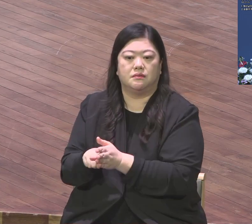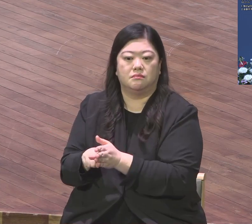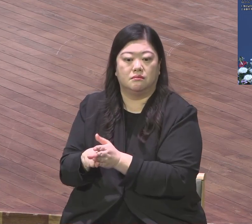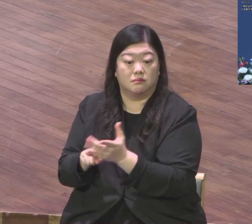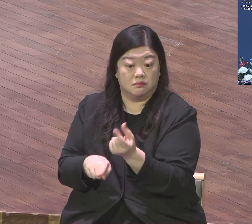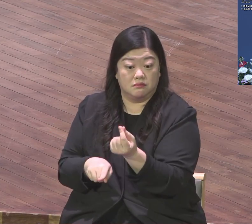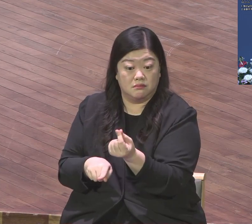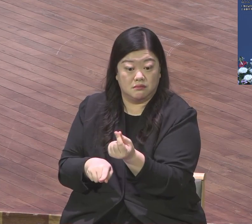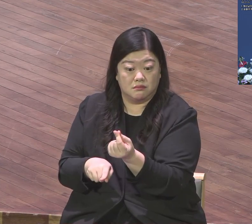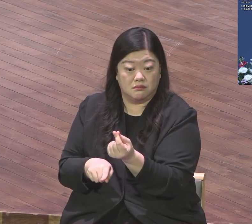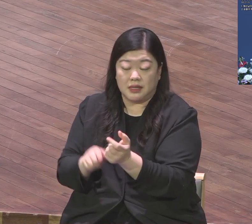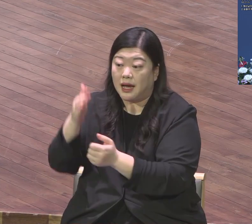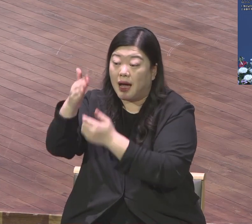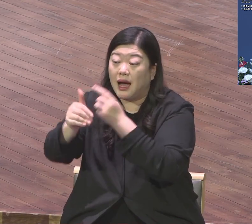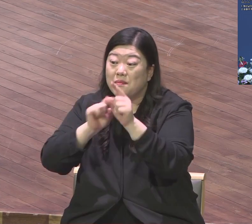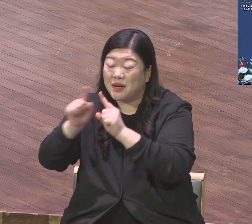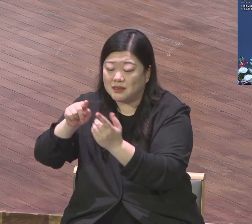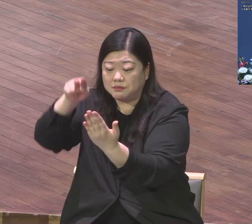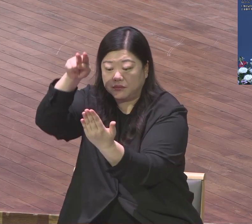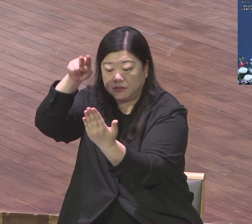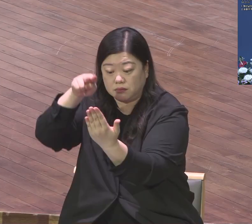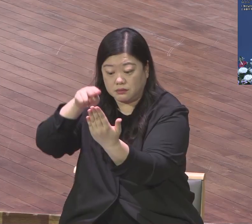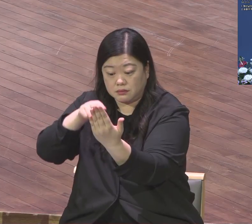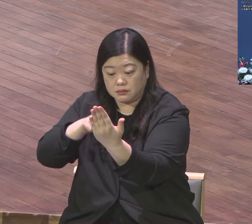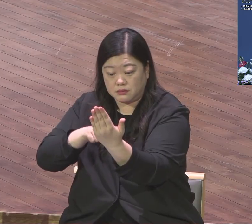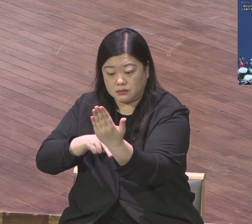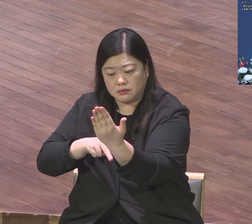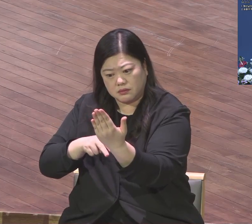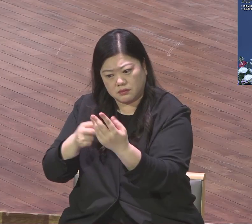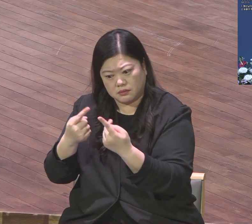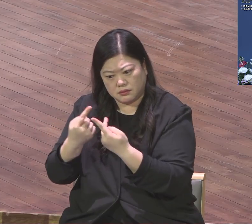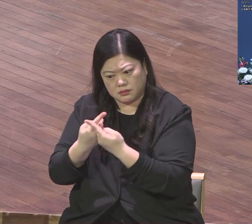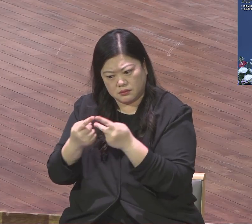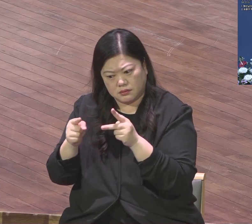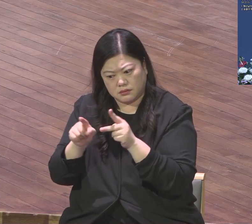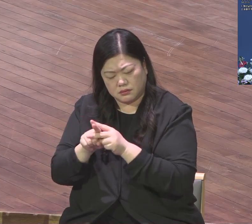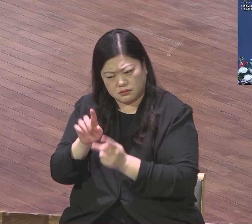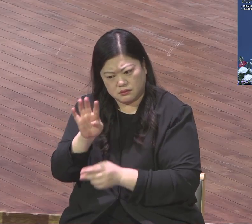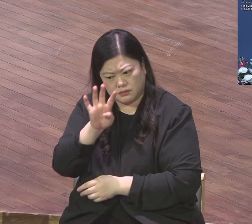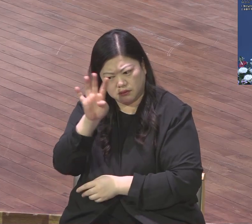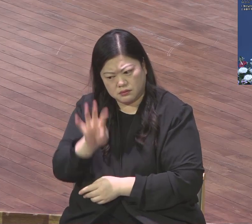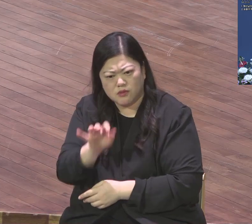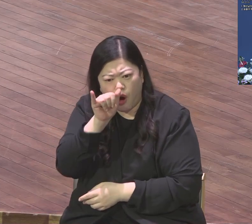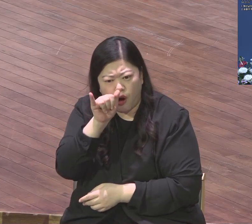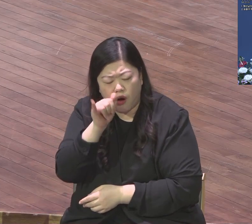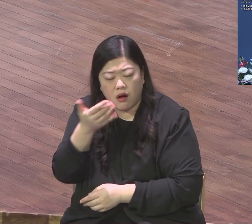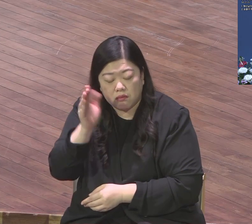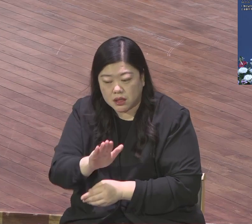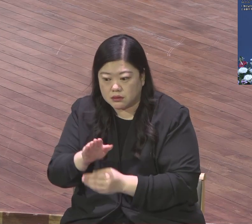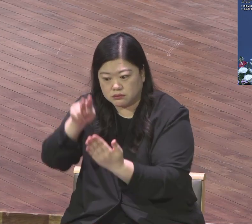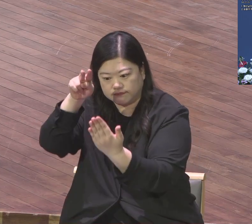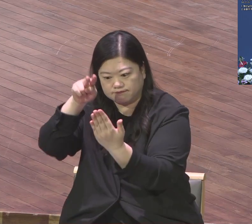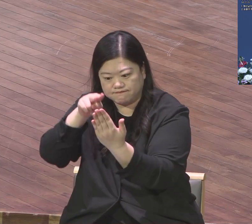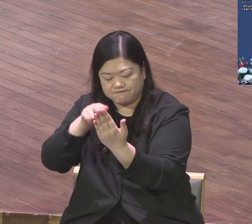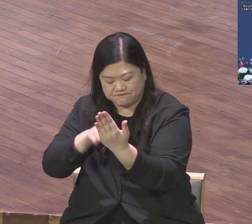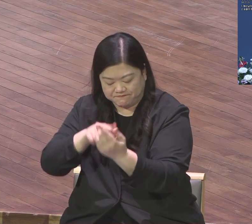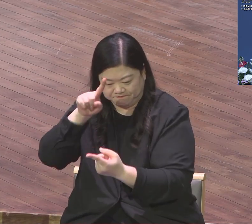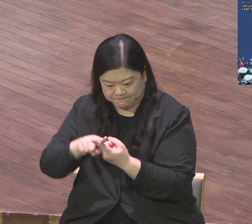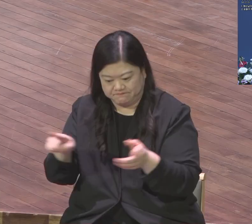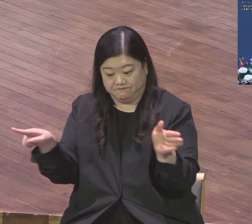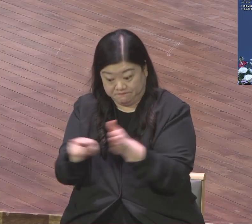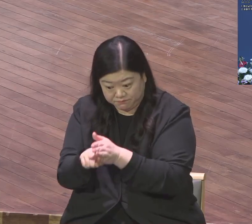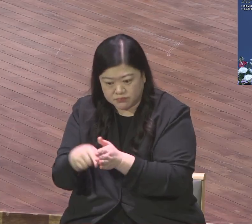여러분이 얼마나 하나님 말씀을 믿고 순종했느냐, 그 결과가 여러분의 지금 모습이에요. 그